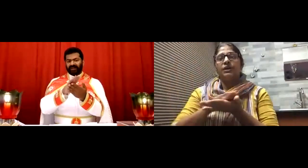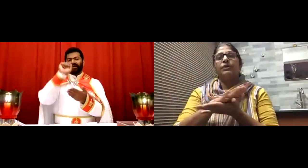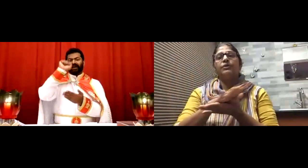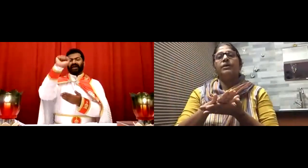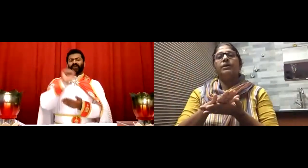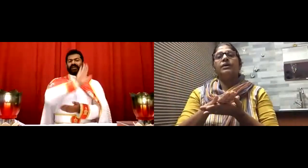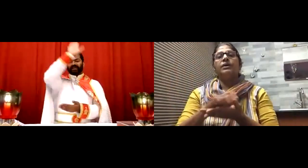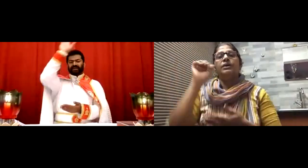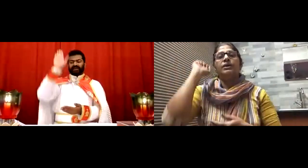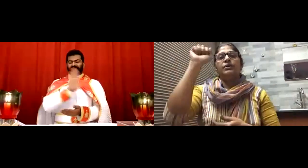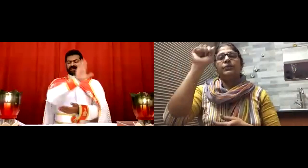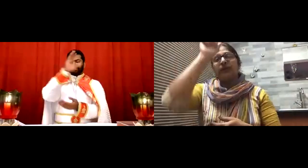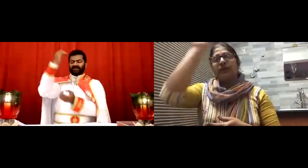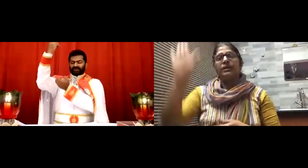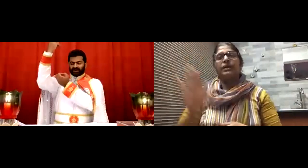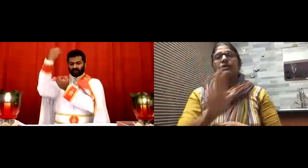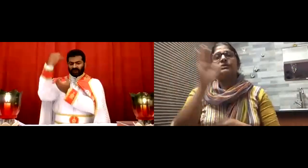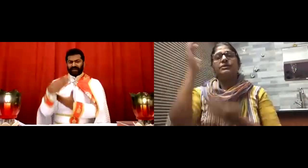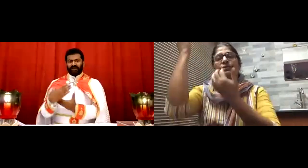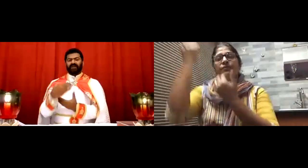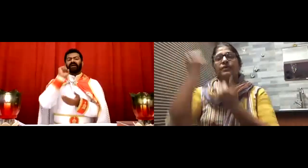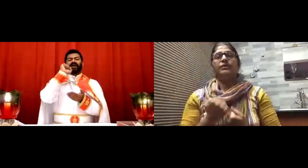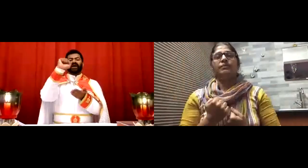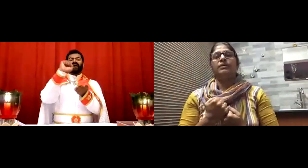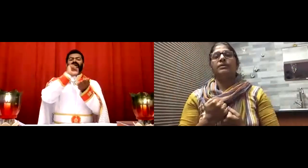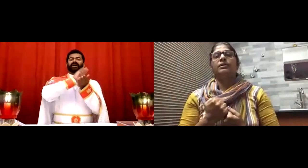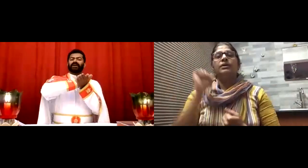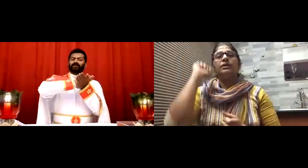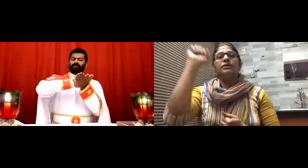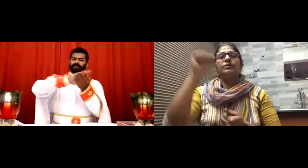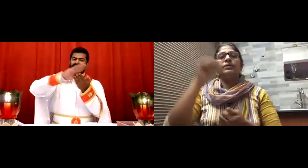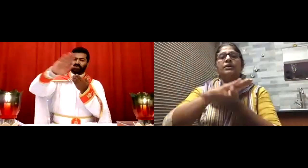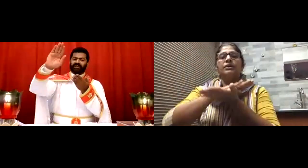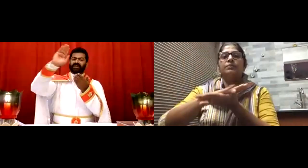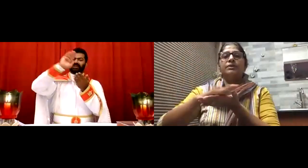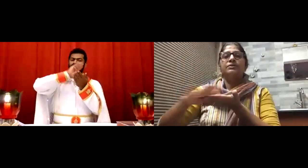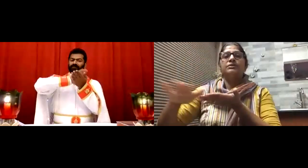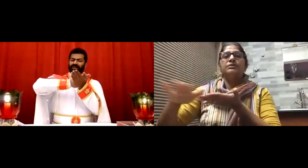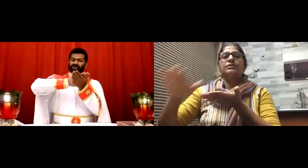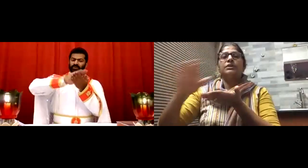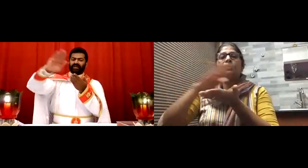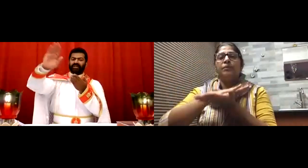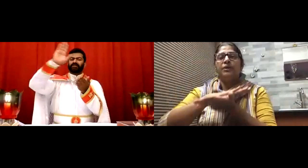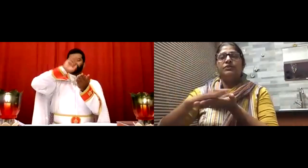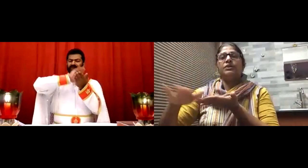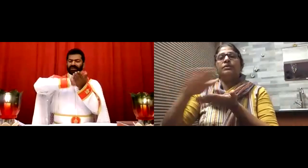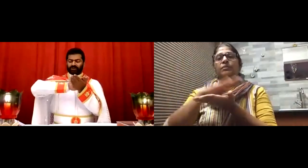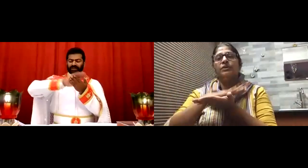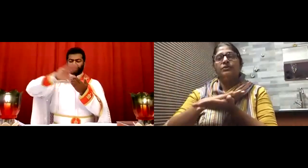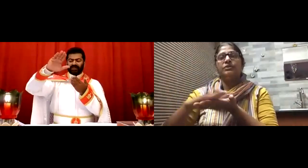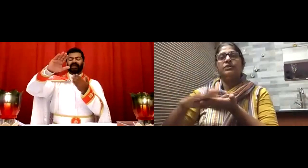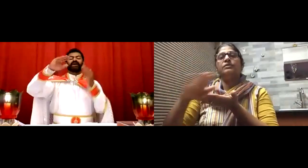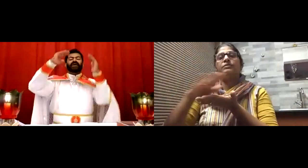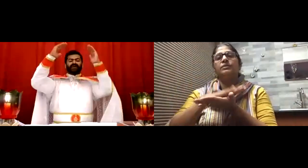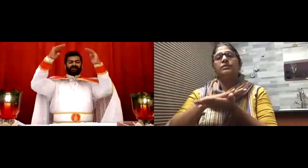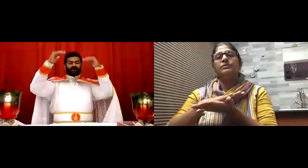പൂജിതമാകണമേ, അങ്ങയുടെ രാജ്യം വരണമേ, അങ്ങ് പരിശുദ്ധൻ പരിശുദ്ധൻ പരിശുദ്ധൻ.